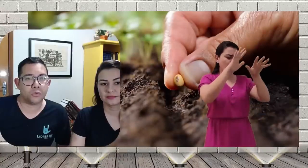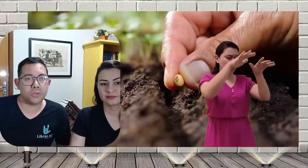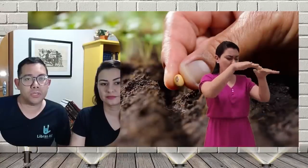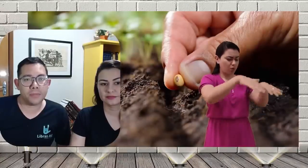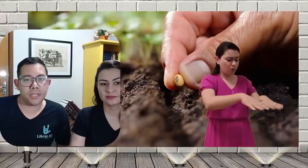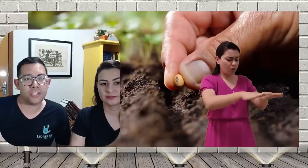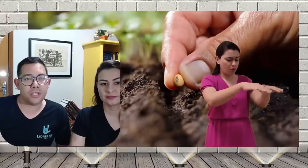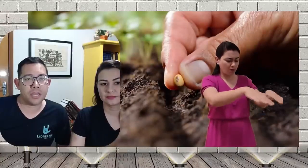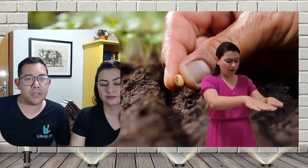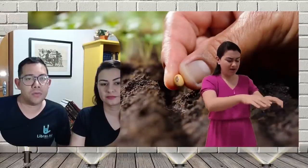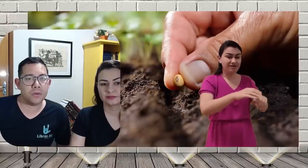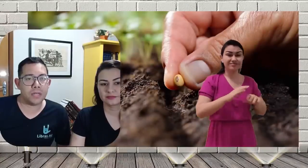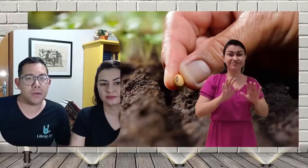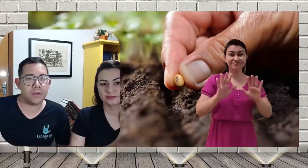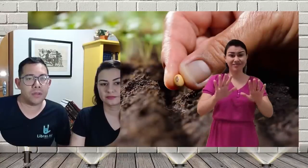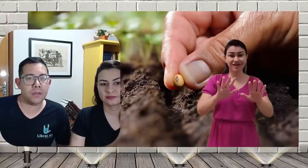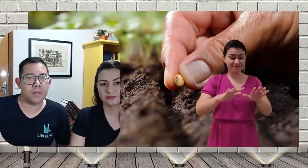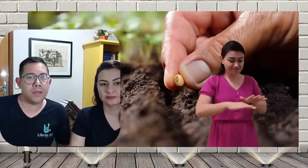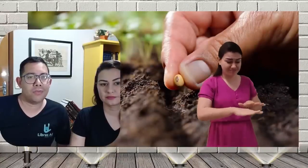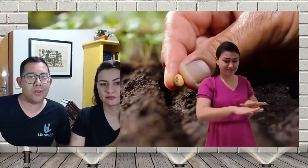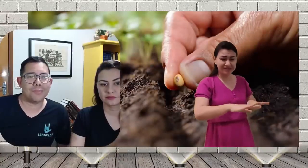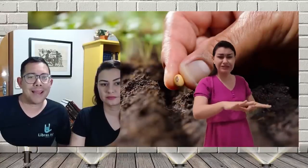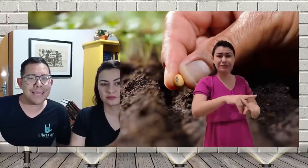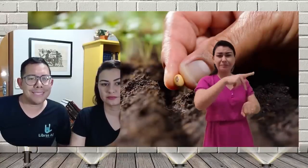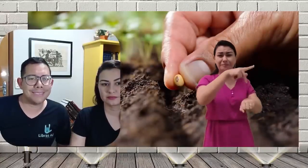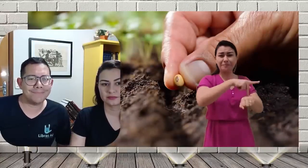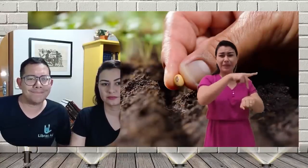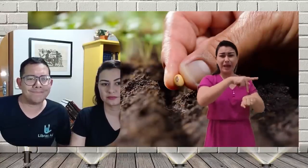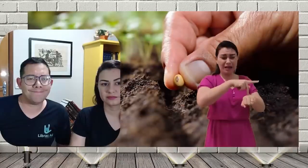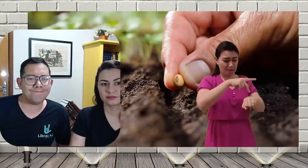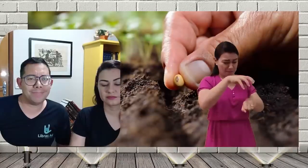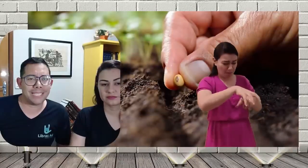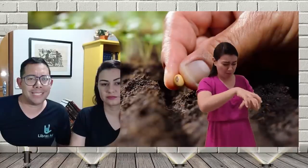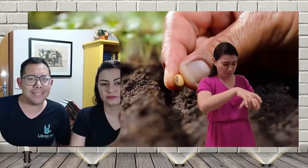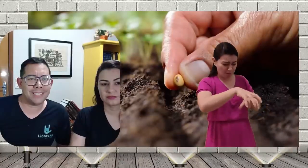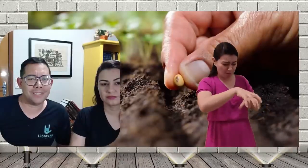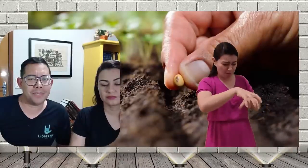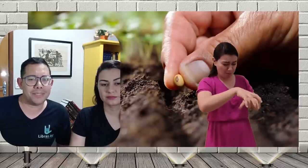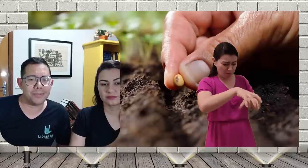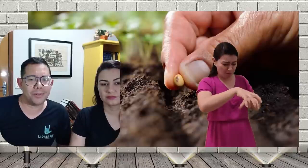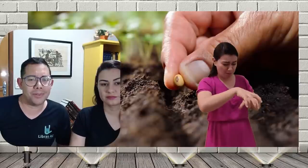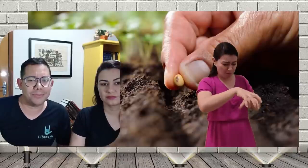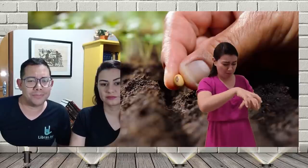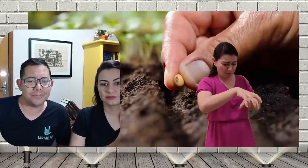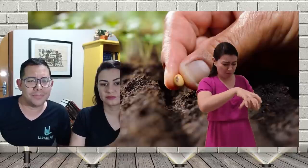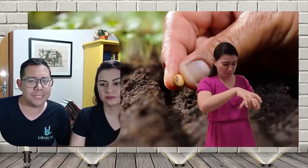Jogou a semente, caiu, olha lá. Falou, ó, mais pedra. A expressão, ó.